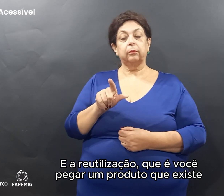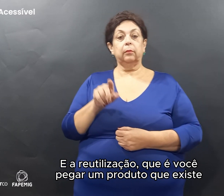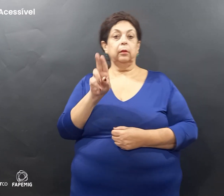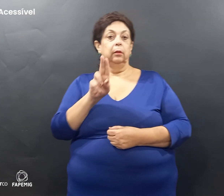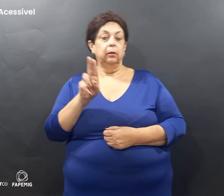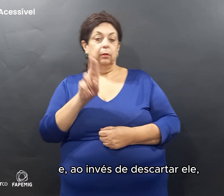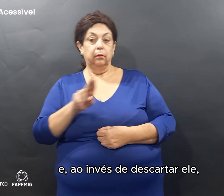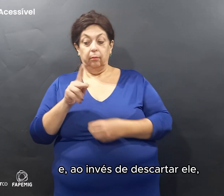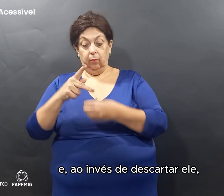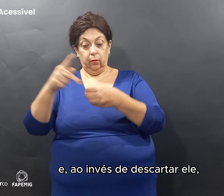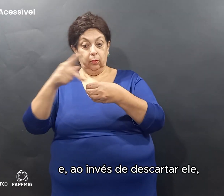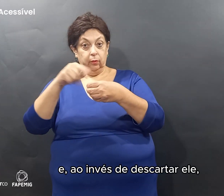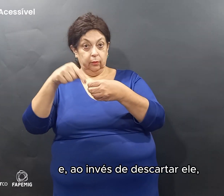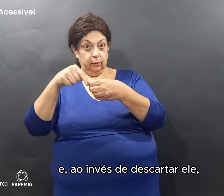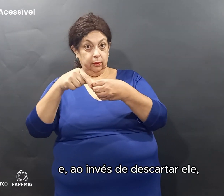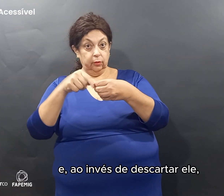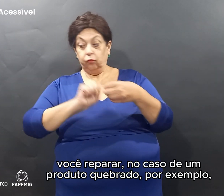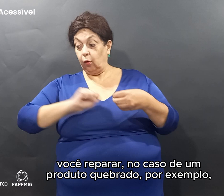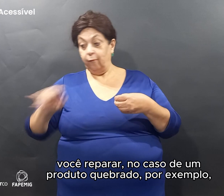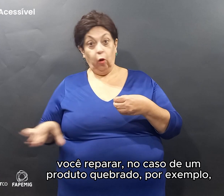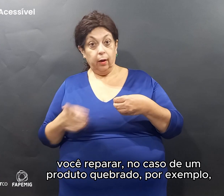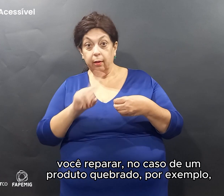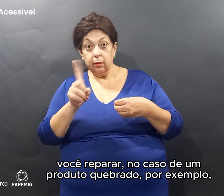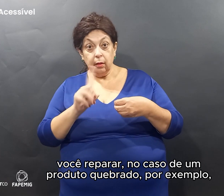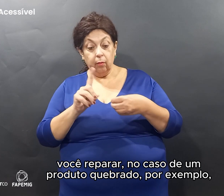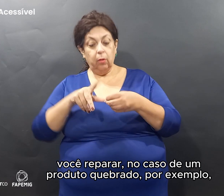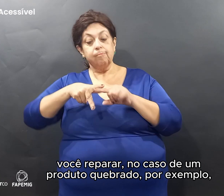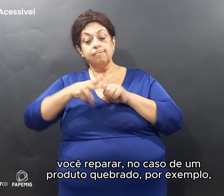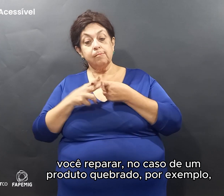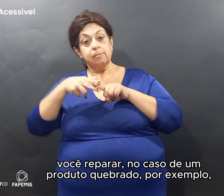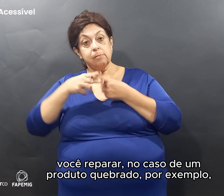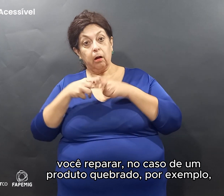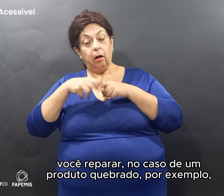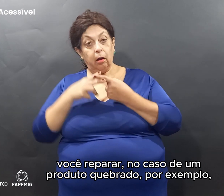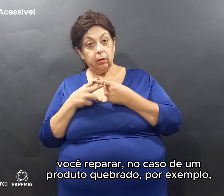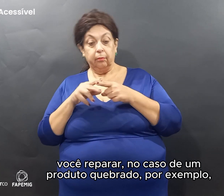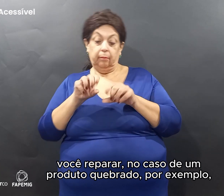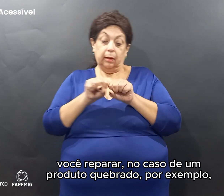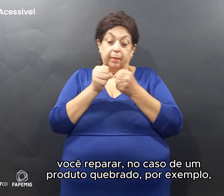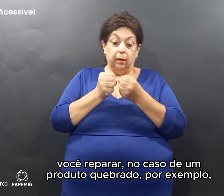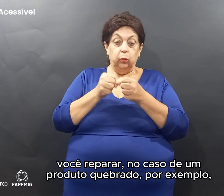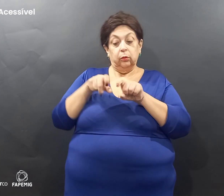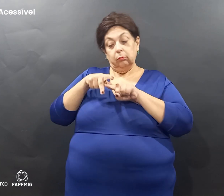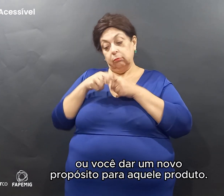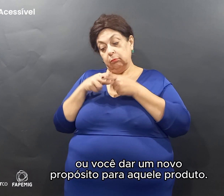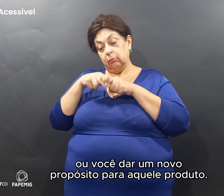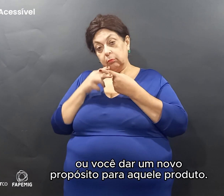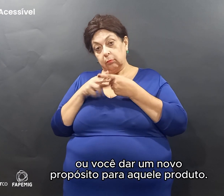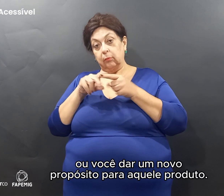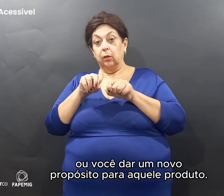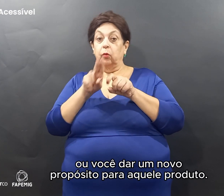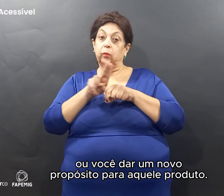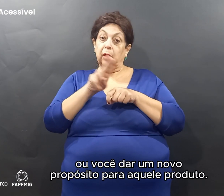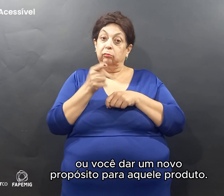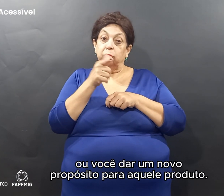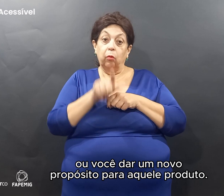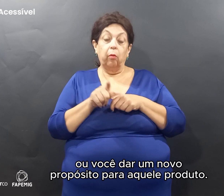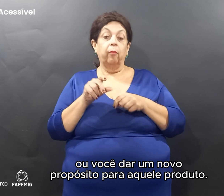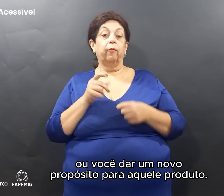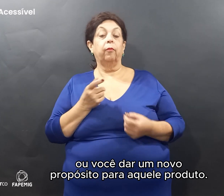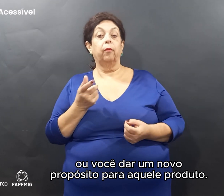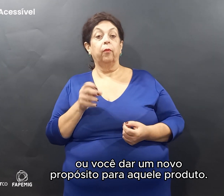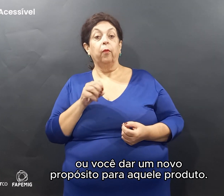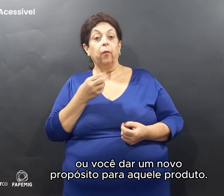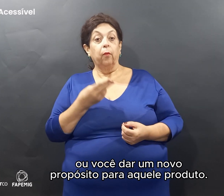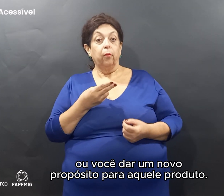que existe e, em vez de descartar ele, você reparar ele, no caso de um produto quebrado, por exemplo, ou você